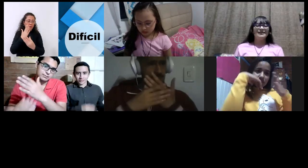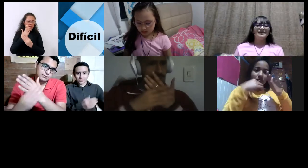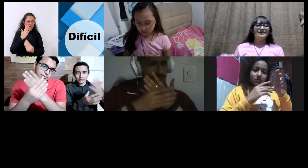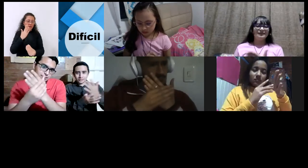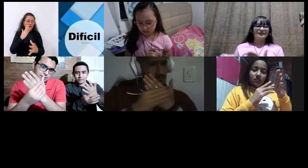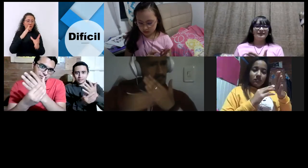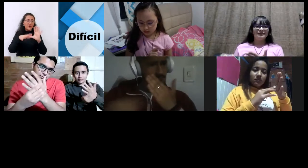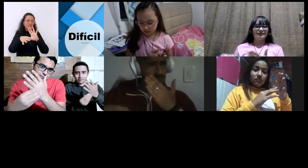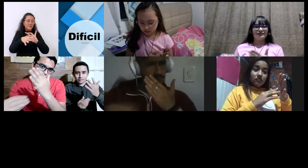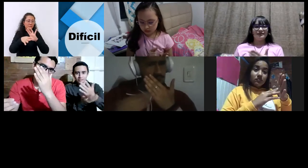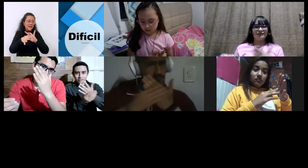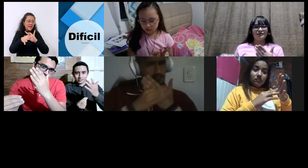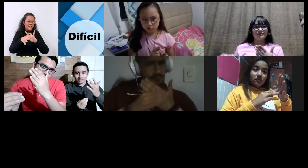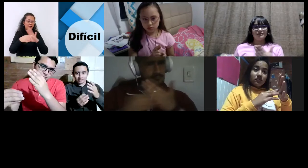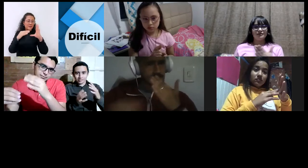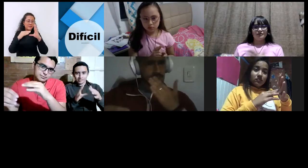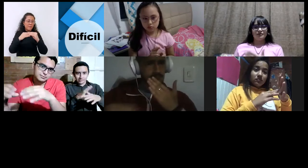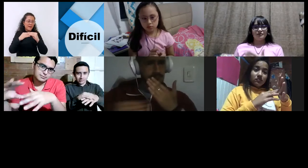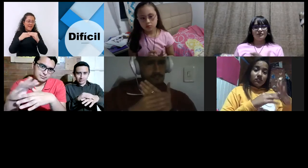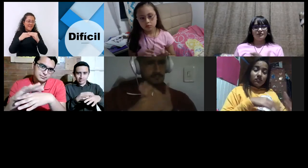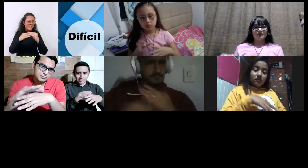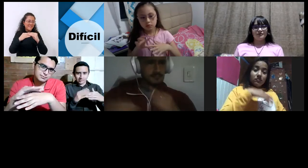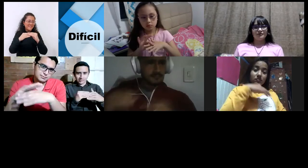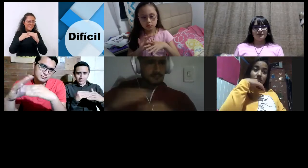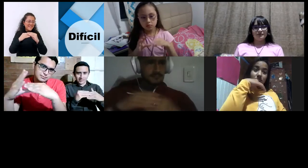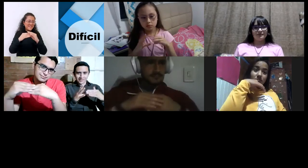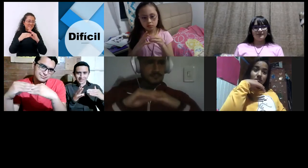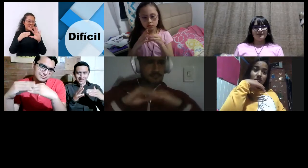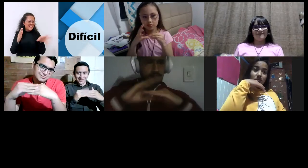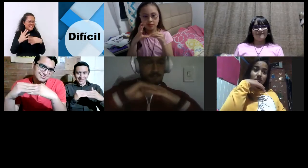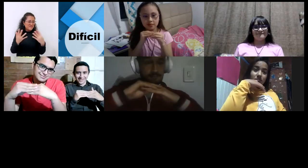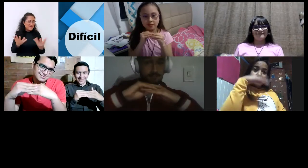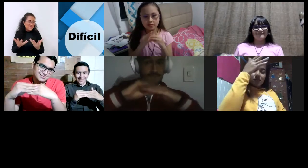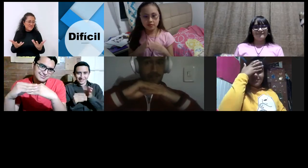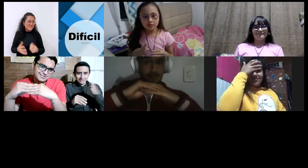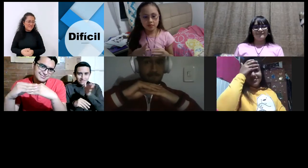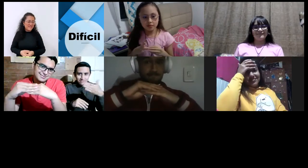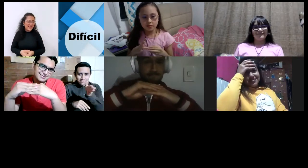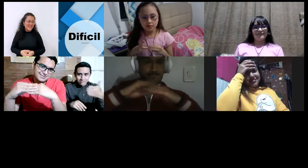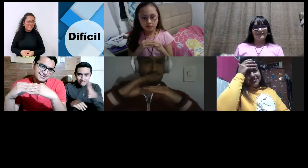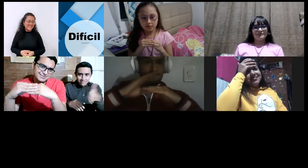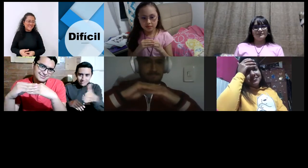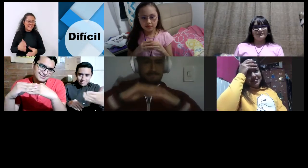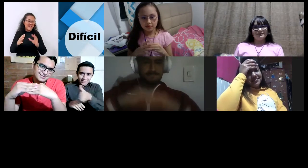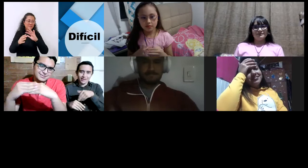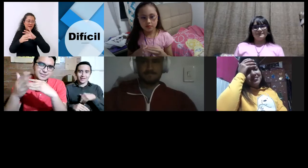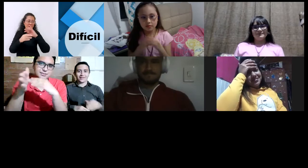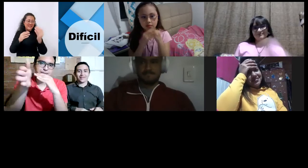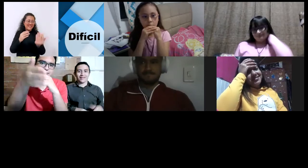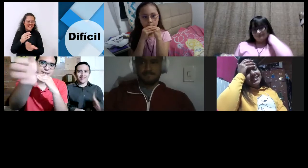pobre, esto es médico, esto es pan. Están muy similares. Entonces hay que aprender a